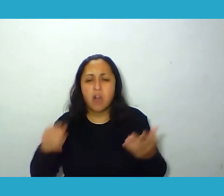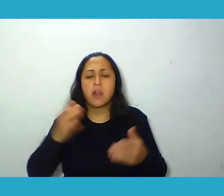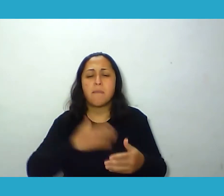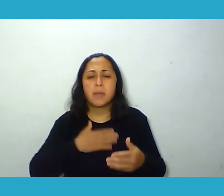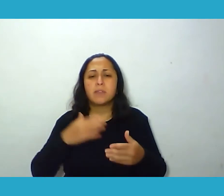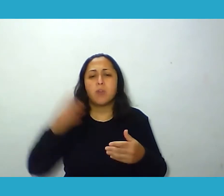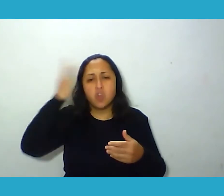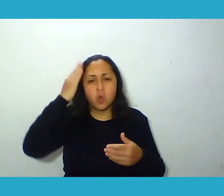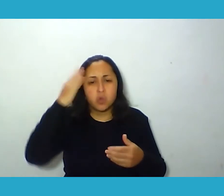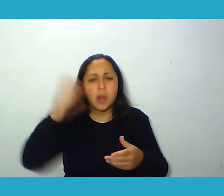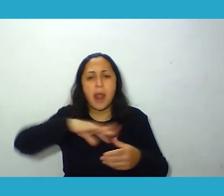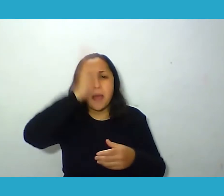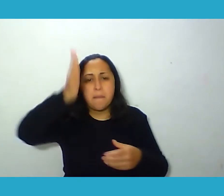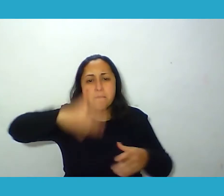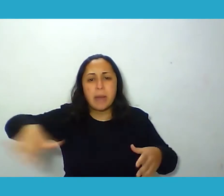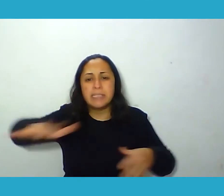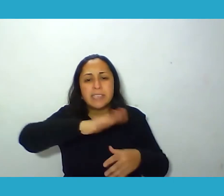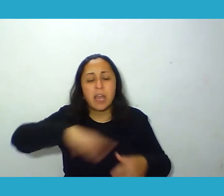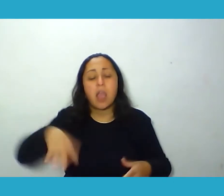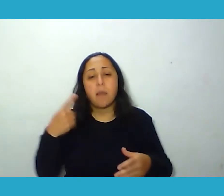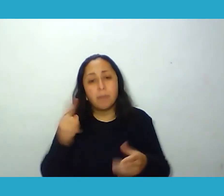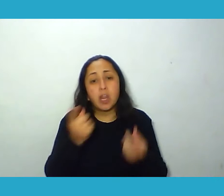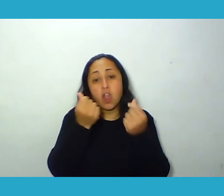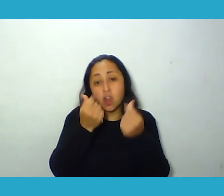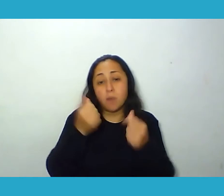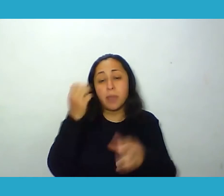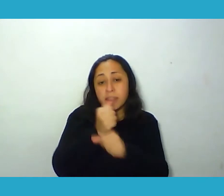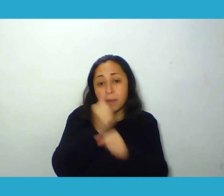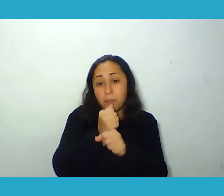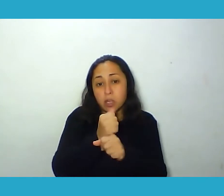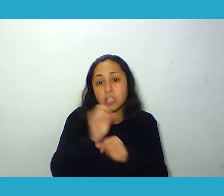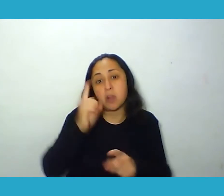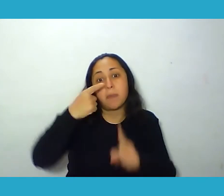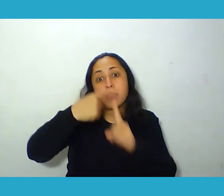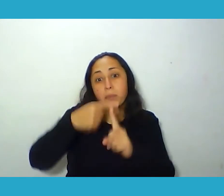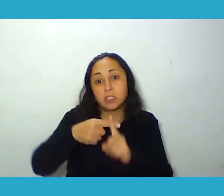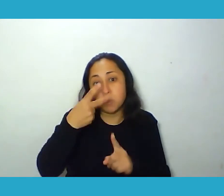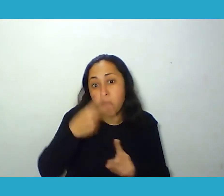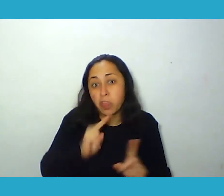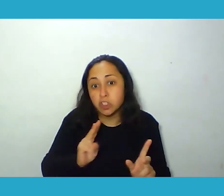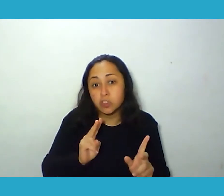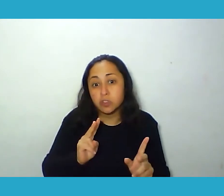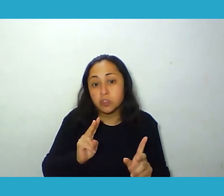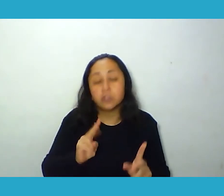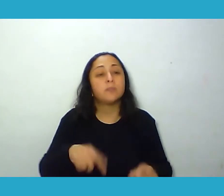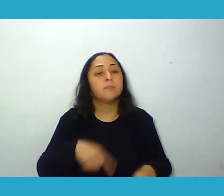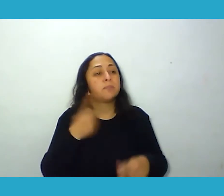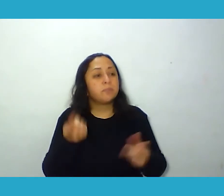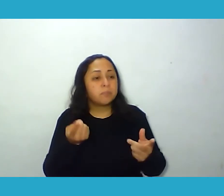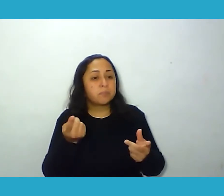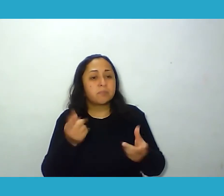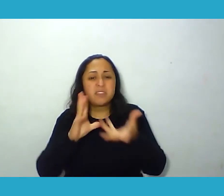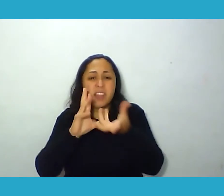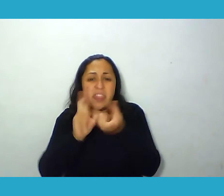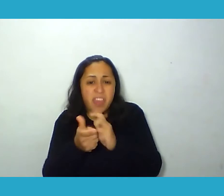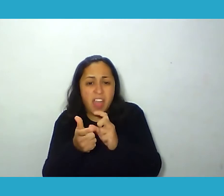cultural y paisaje, pero economía, transporte y percepción social como positiva? El paisaje local se daña irreversiblemente y